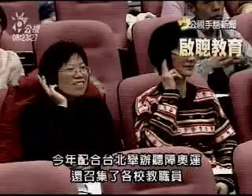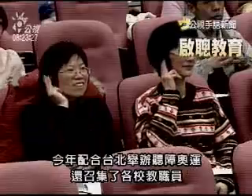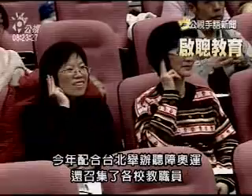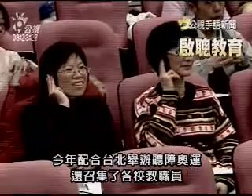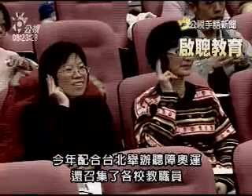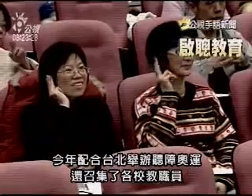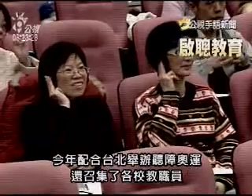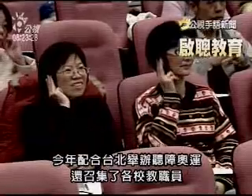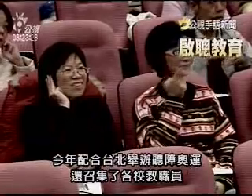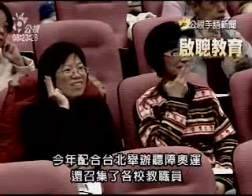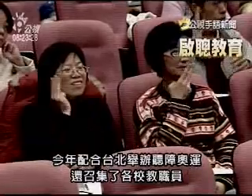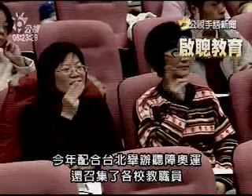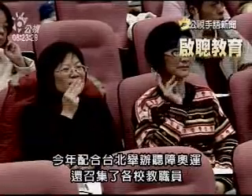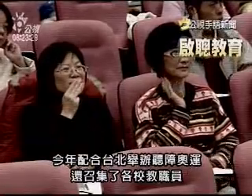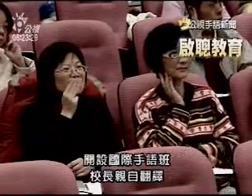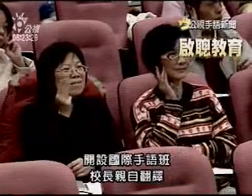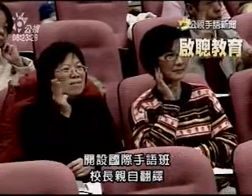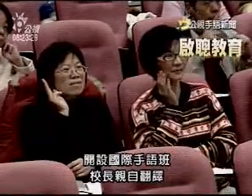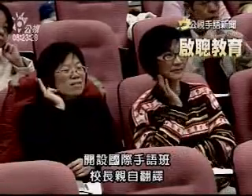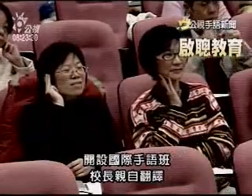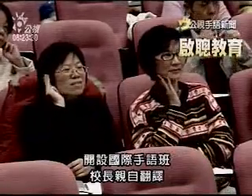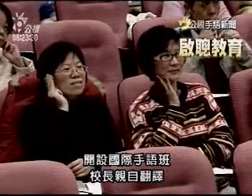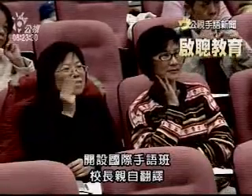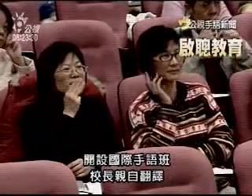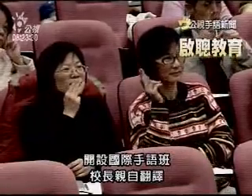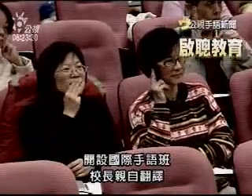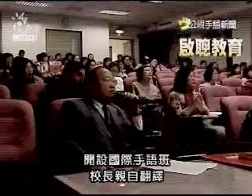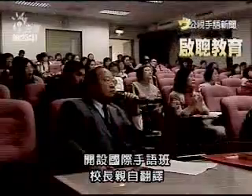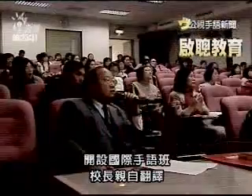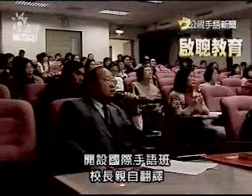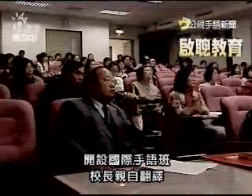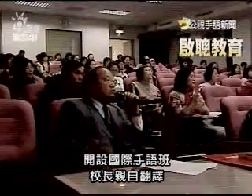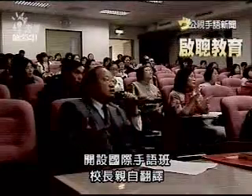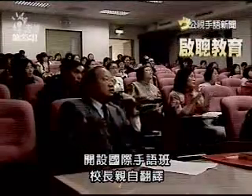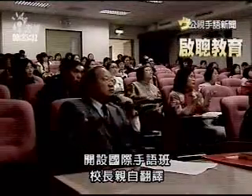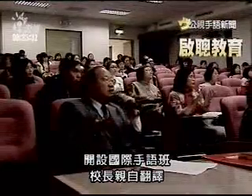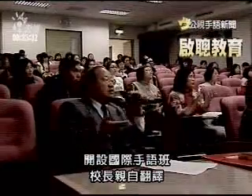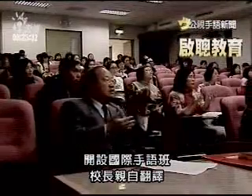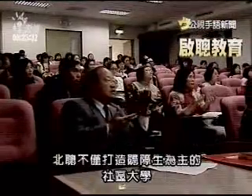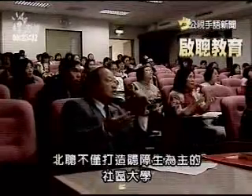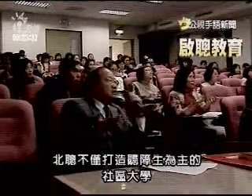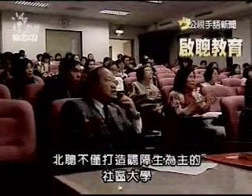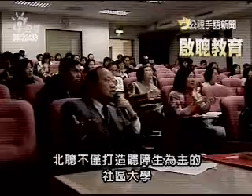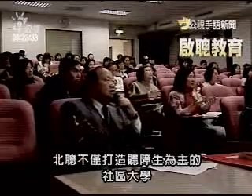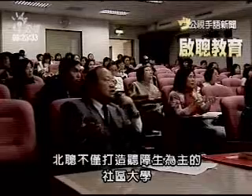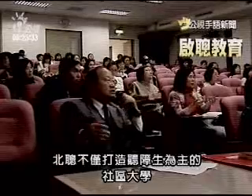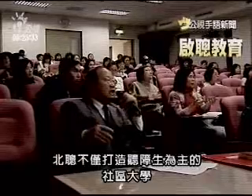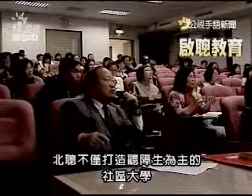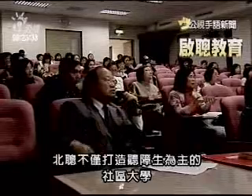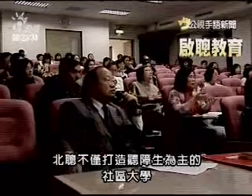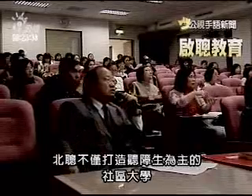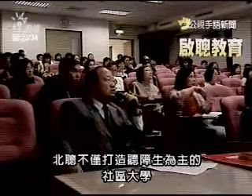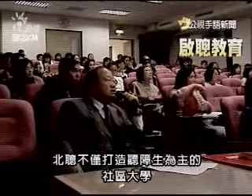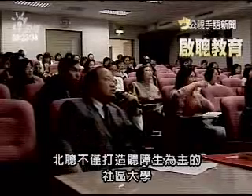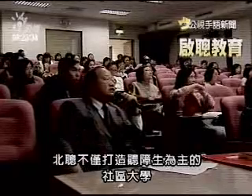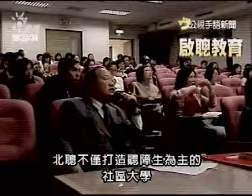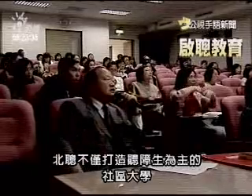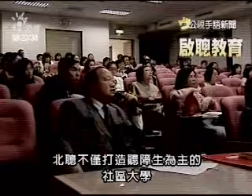召集了各校教职员开设国际手语班，校长亲自翻译。 北聪不仅打造听障生为主的社区大